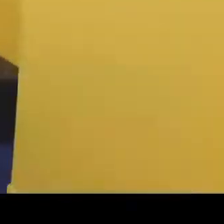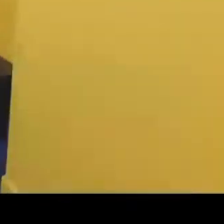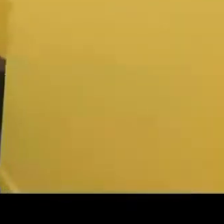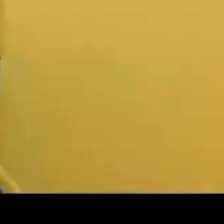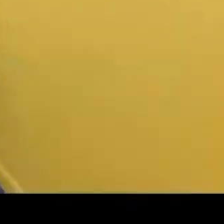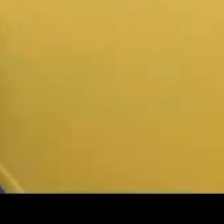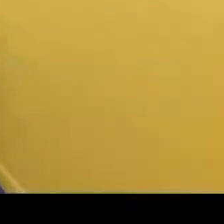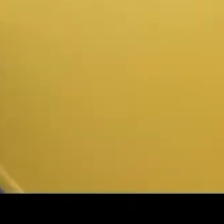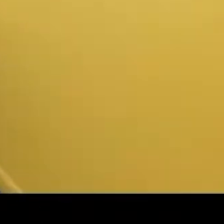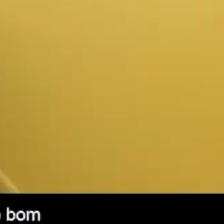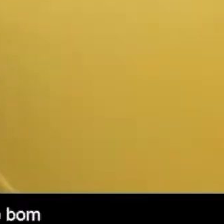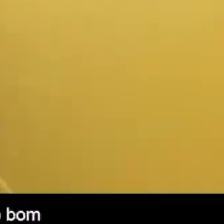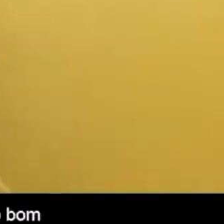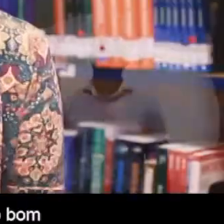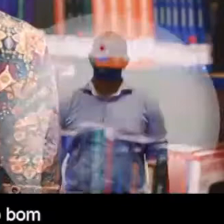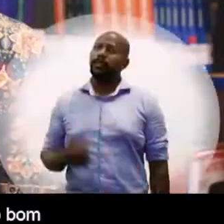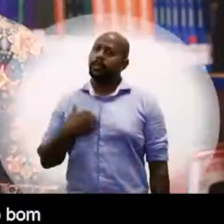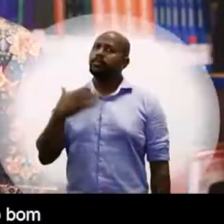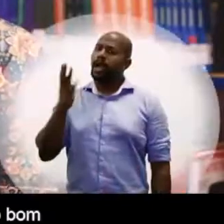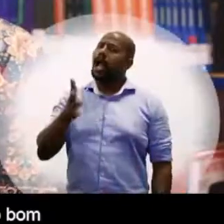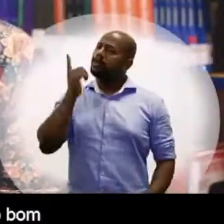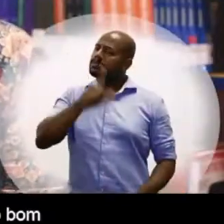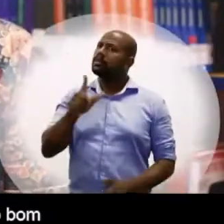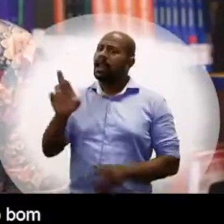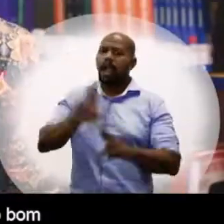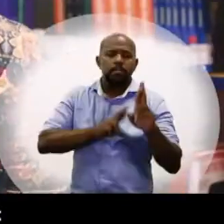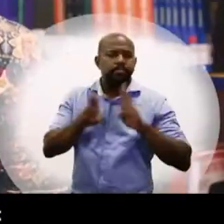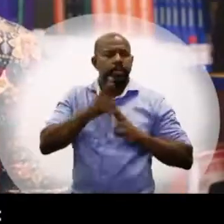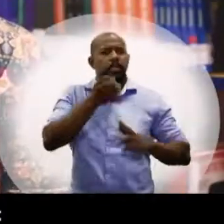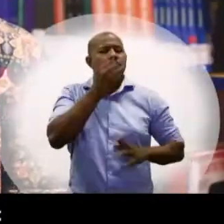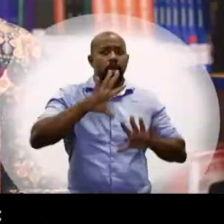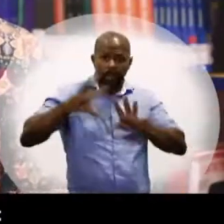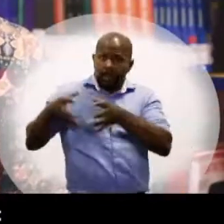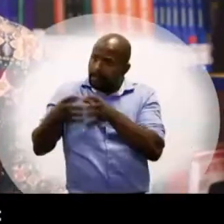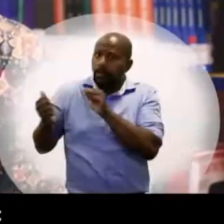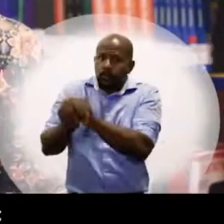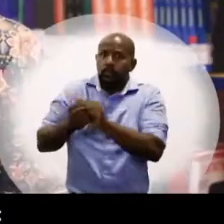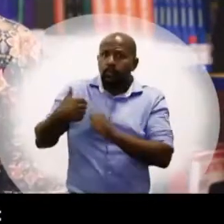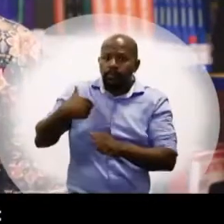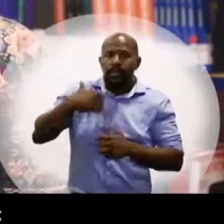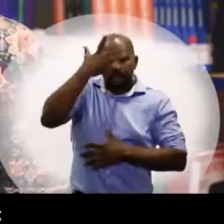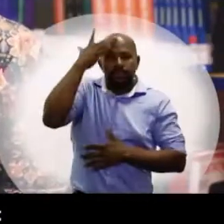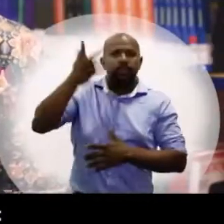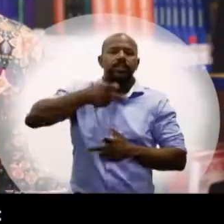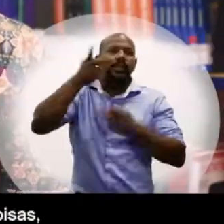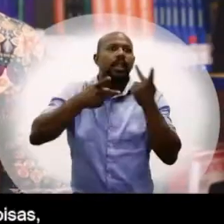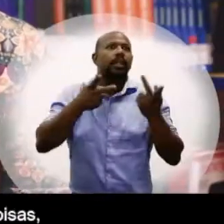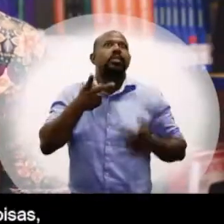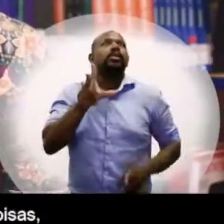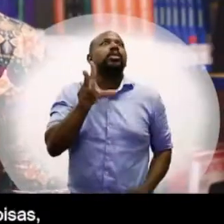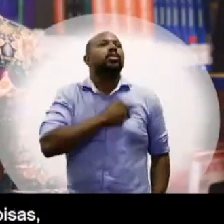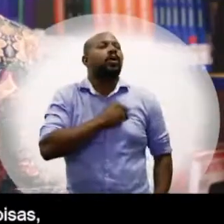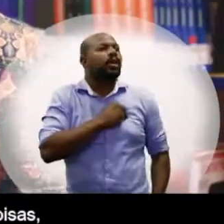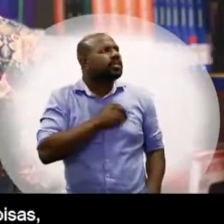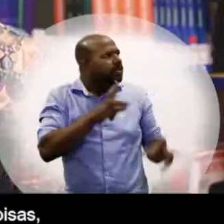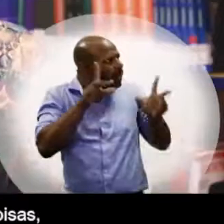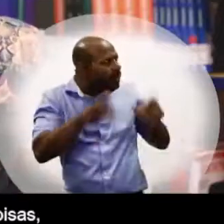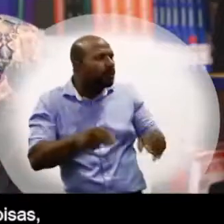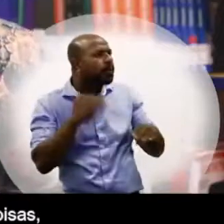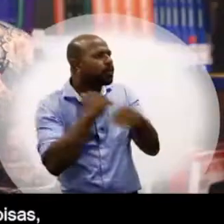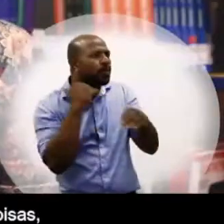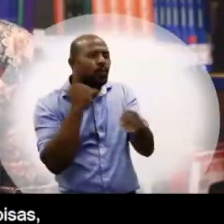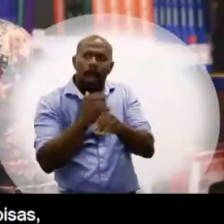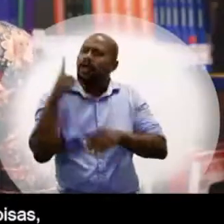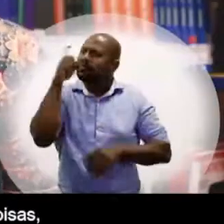Duque, coordenação técnica Cruzeiro. Eu já estou tendo um retorno muito bom da equipe que eu trouxe, das pessoas falarem, nossa, é igual, né?